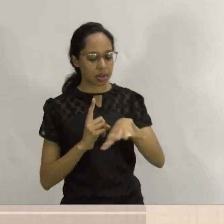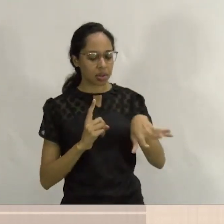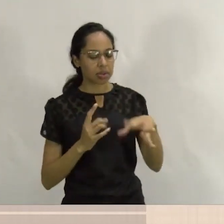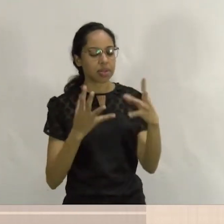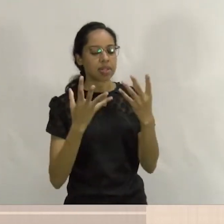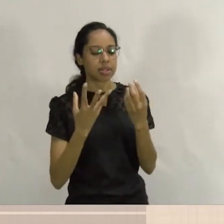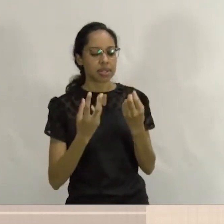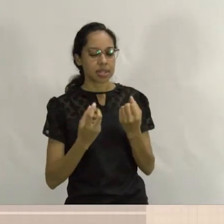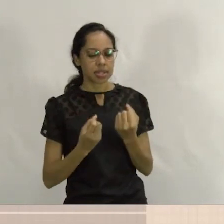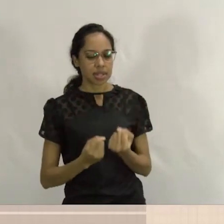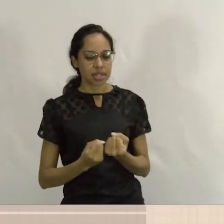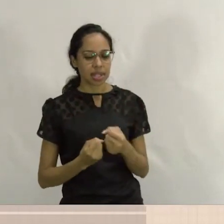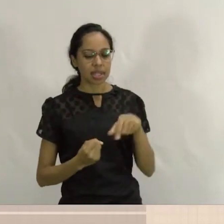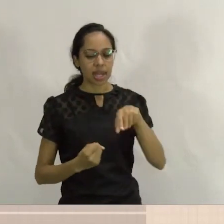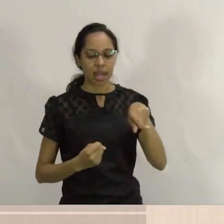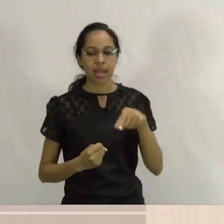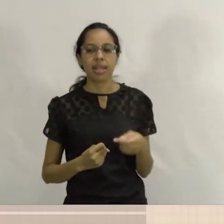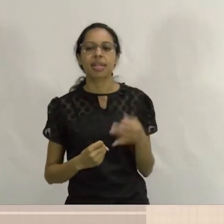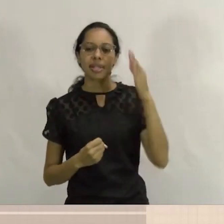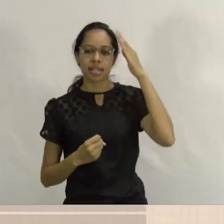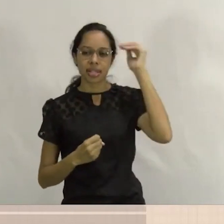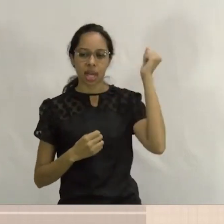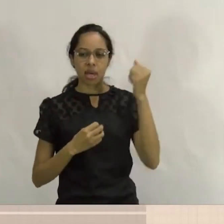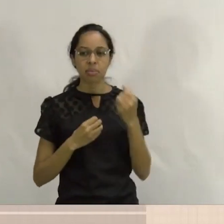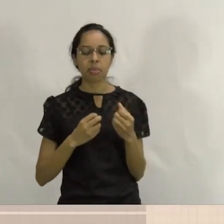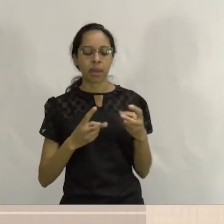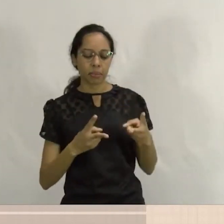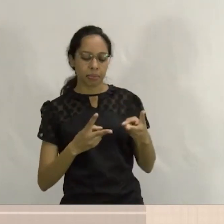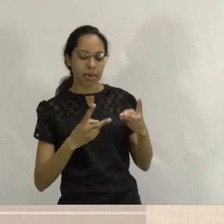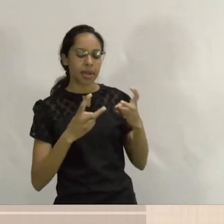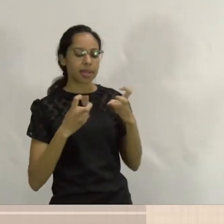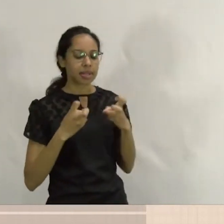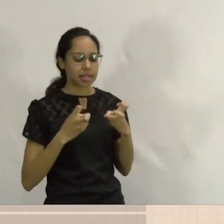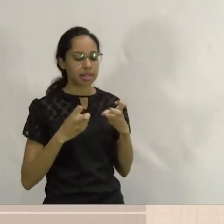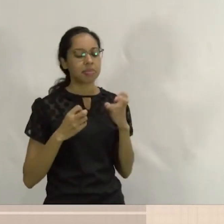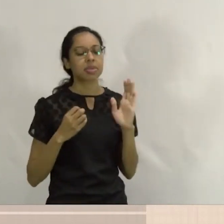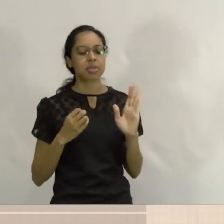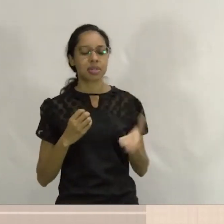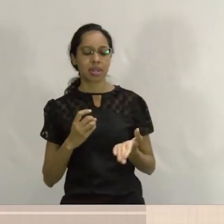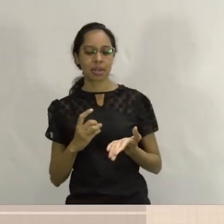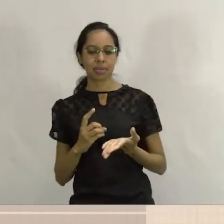sabe identificar: essa é a voz do Senhor, essa é a voz do meu pastor.